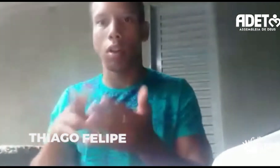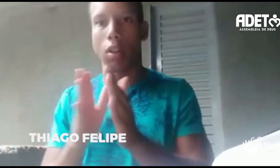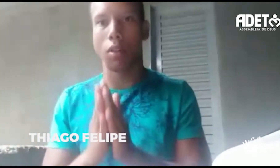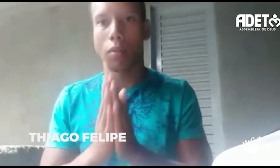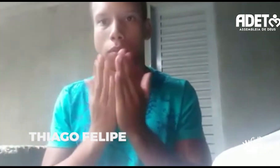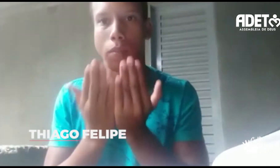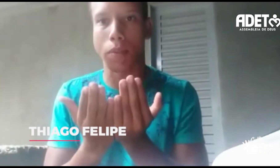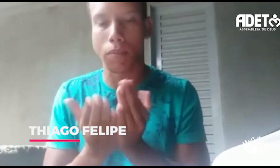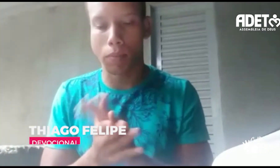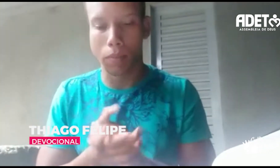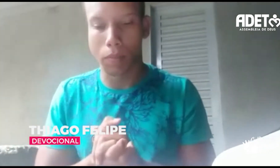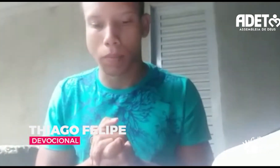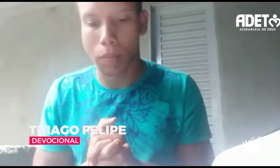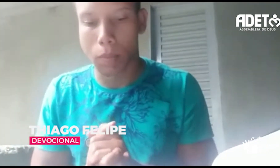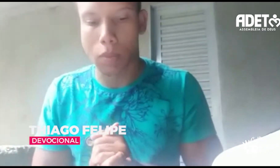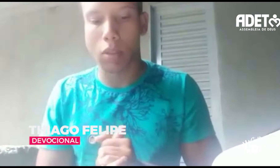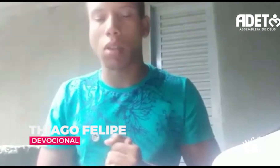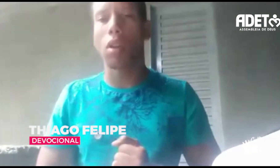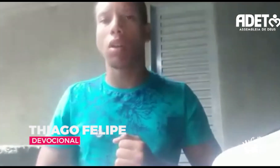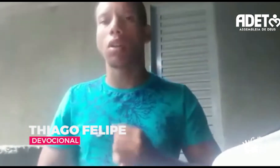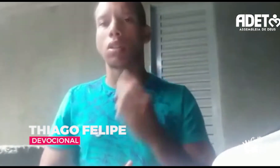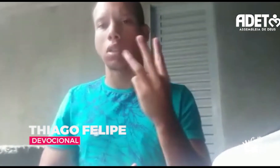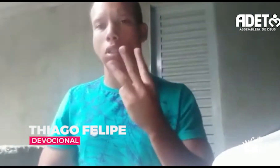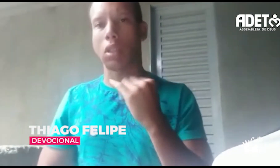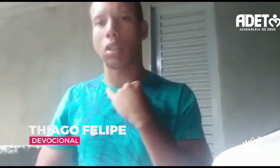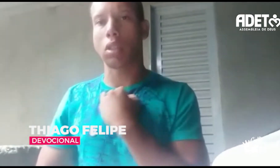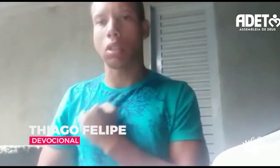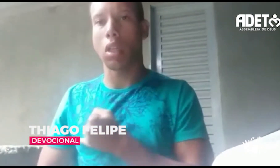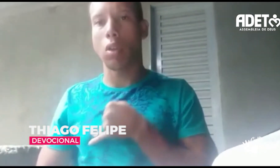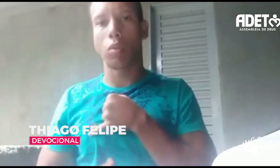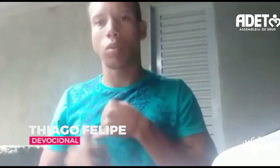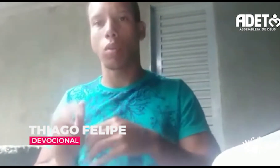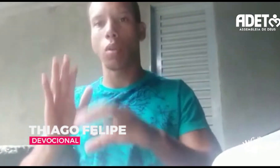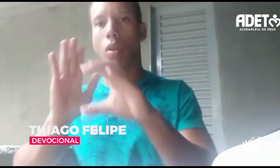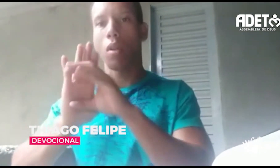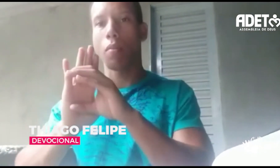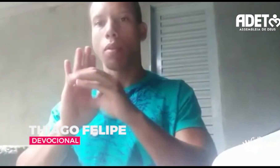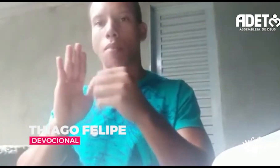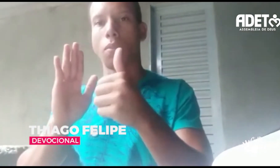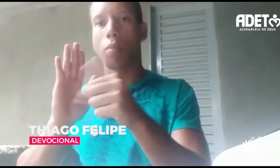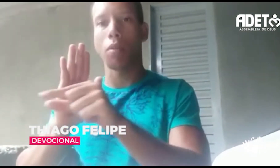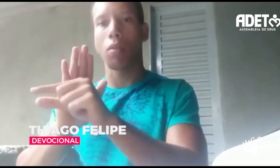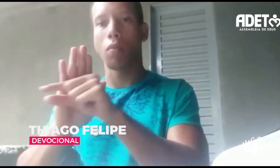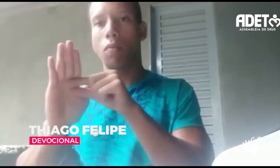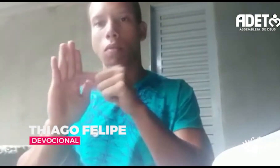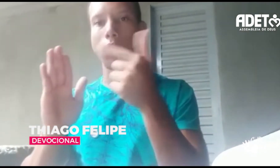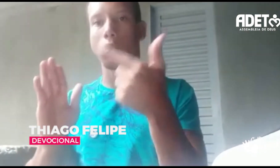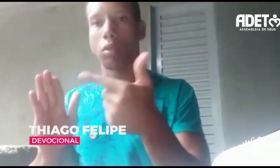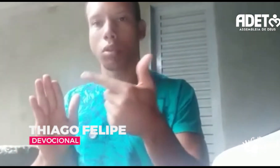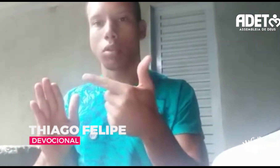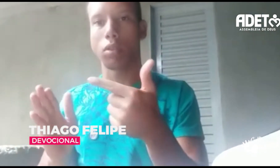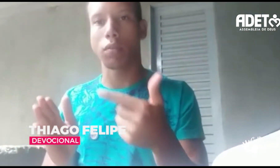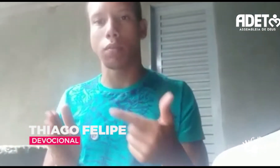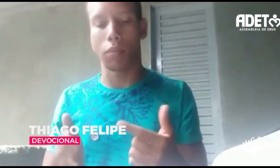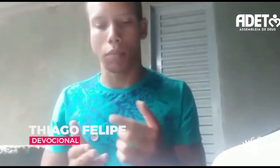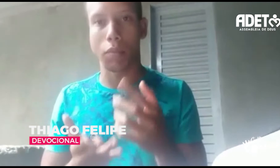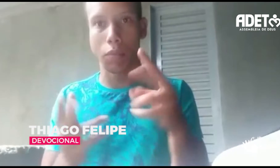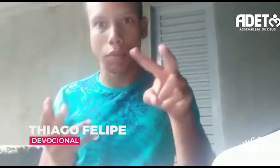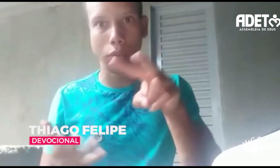nosso devocional, que está em 3 João, capítulo 1, versículo 2. Vamos ler.